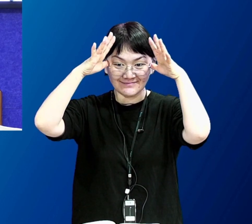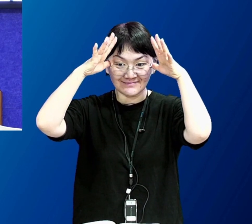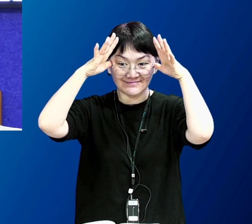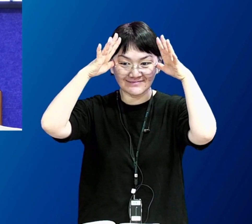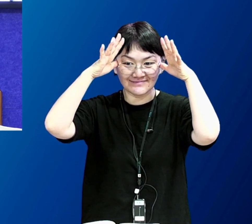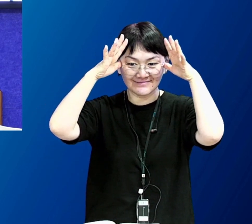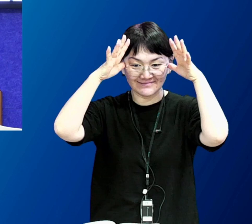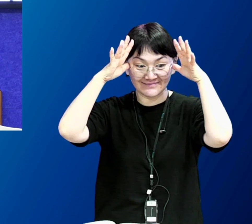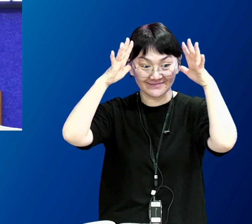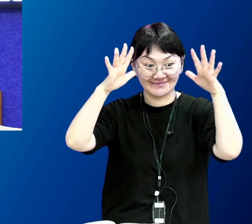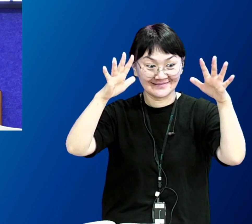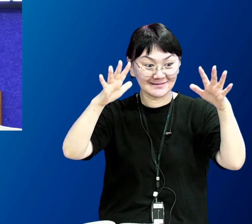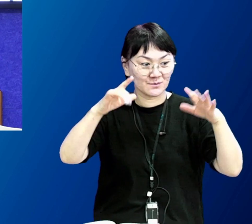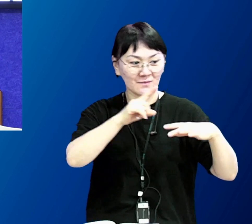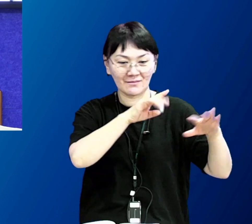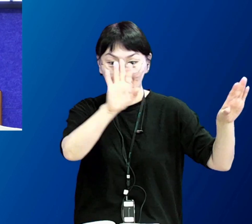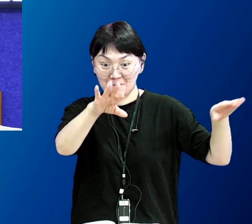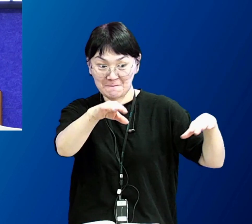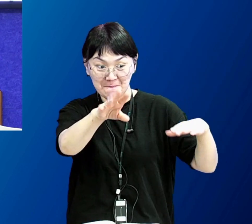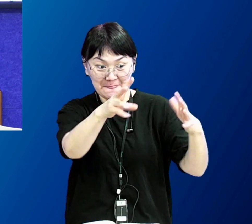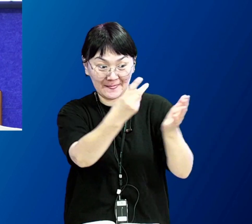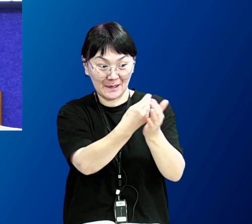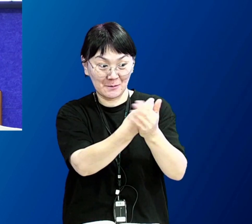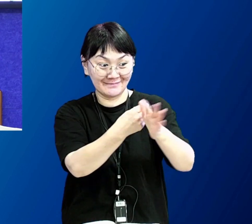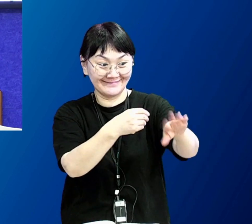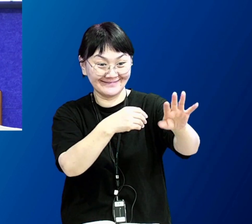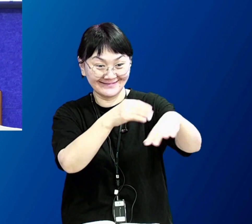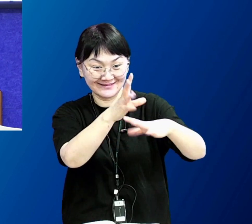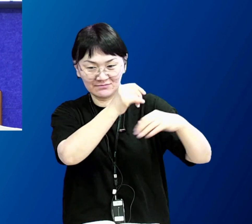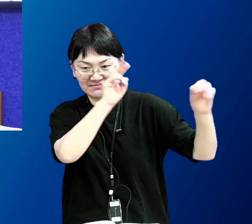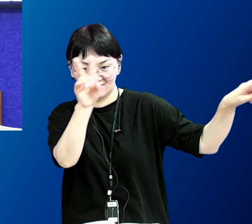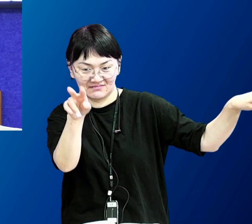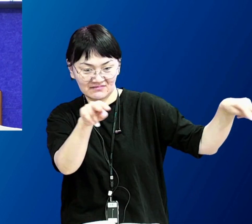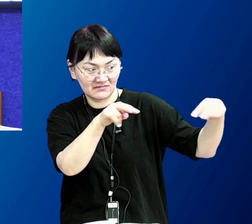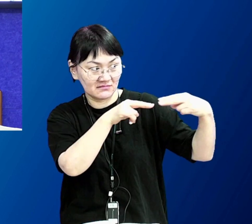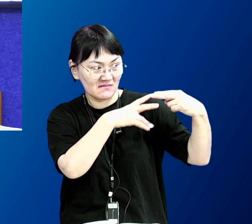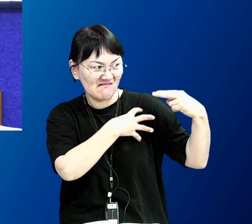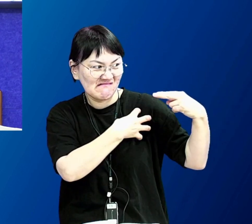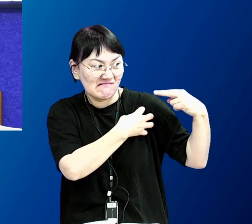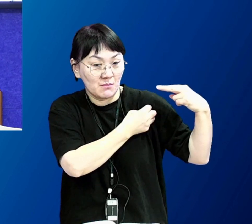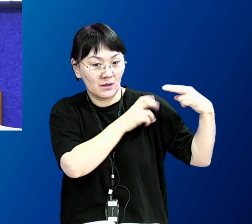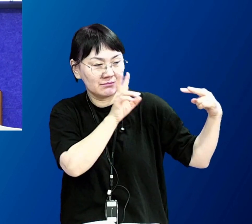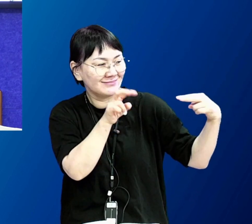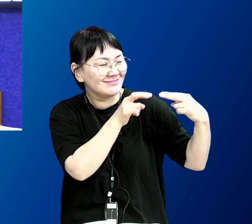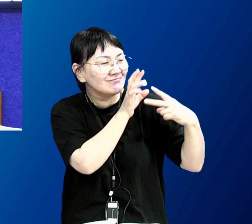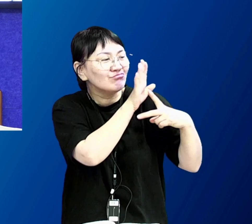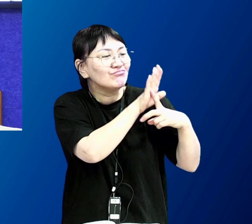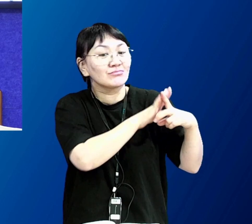За. Харахаар уур нь хүрж гэнэ үү? Хайр нь хүрж гэнэ үү?